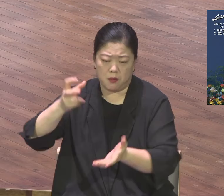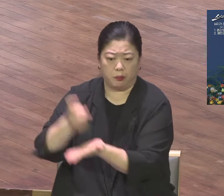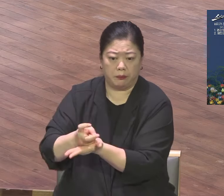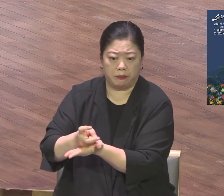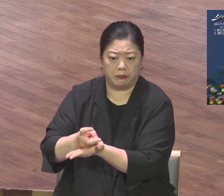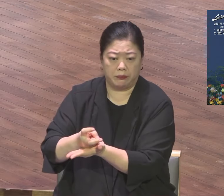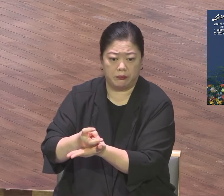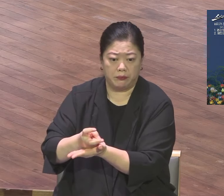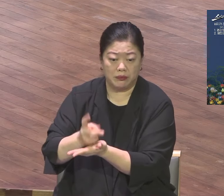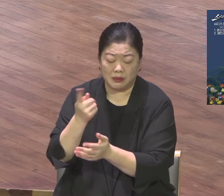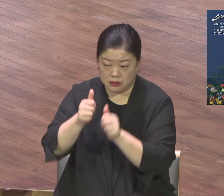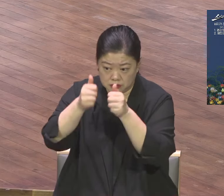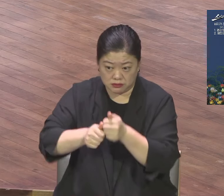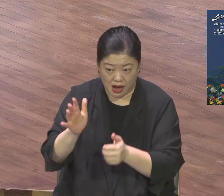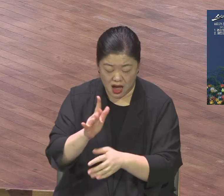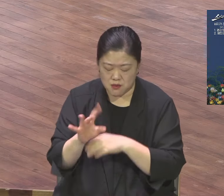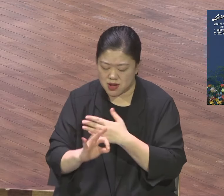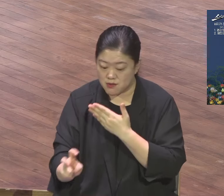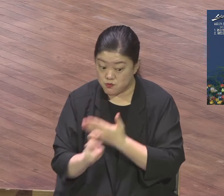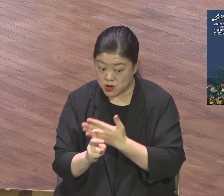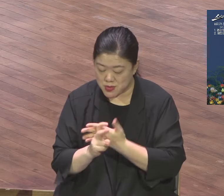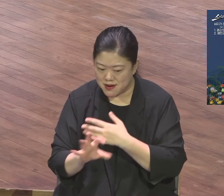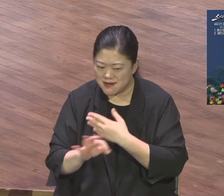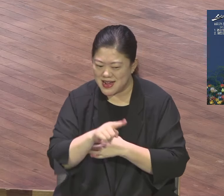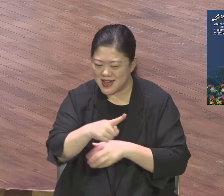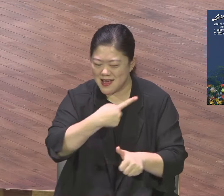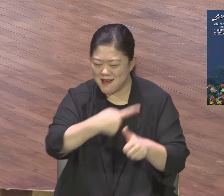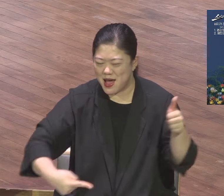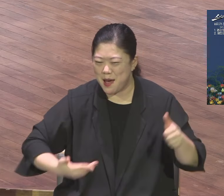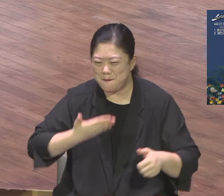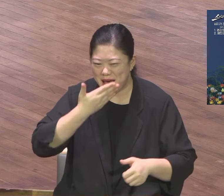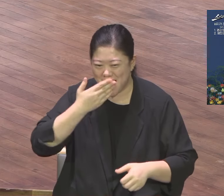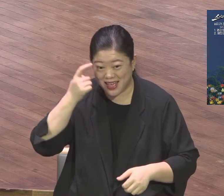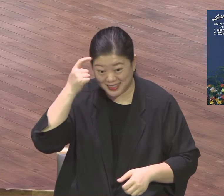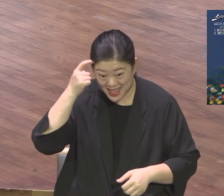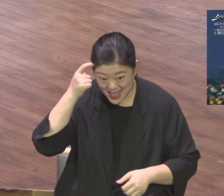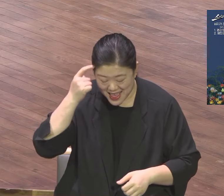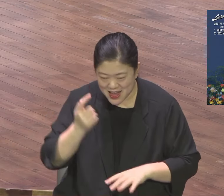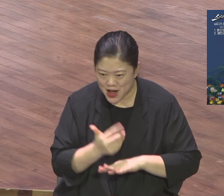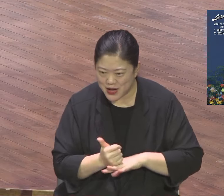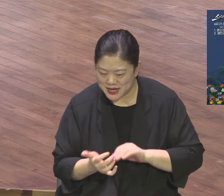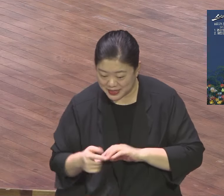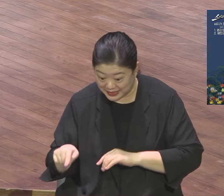않으면 맹렬히 타는 풍물불에 던져 넣겠다라고 왕의 의인이 딱 지켰습니다.